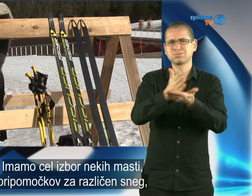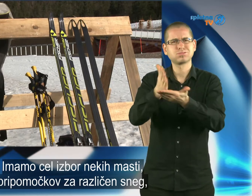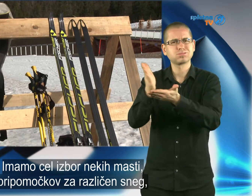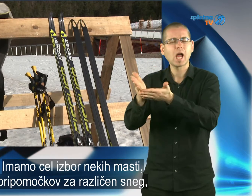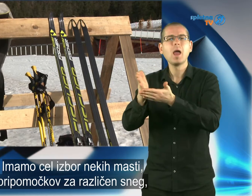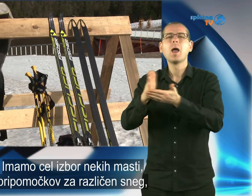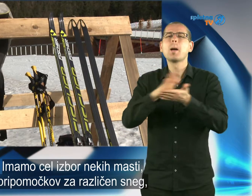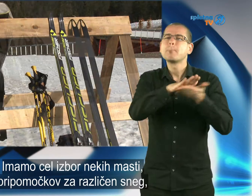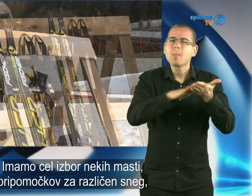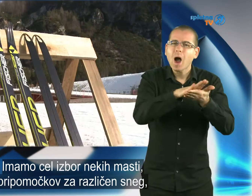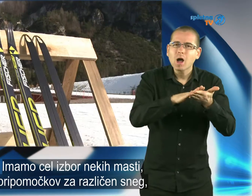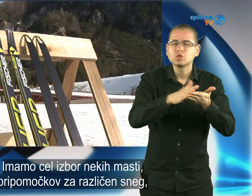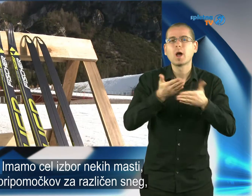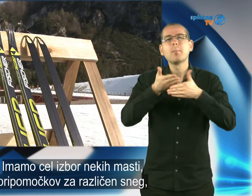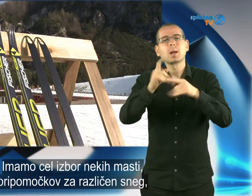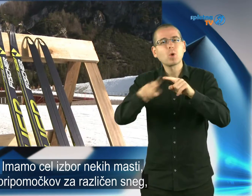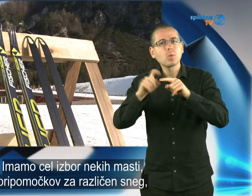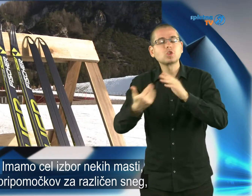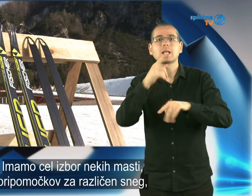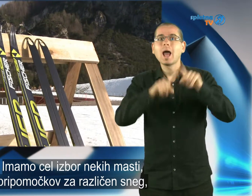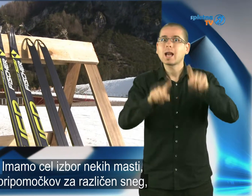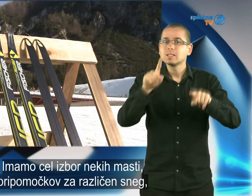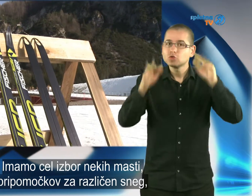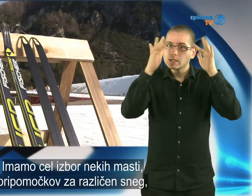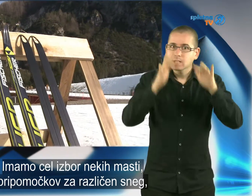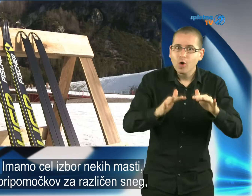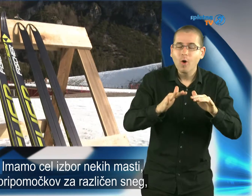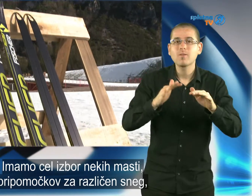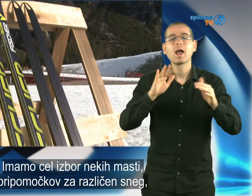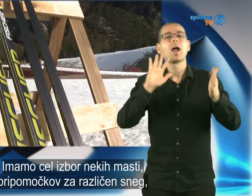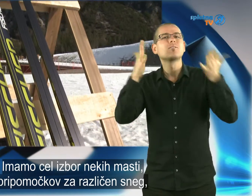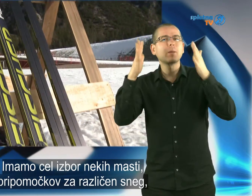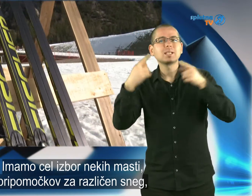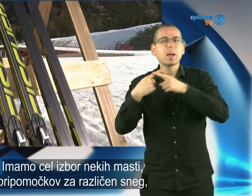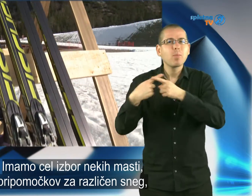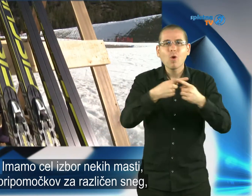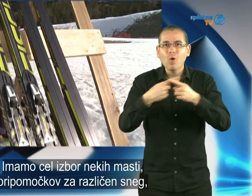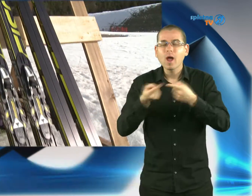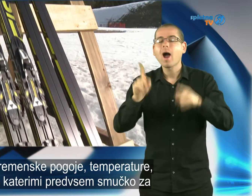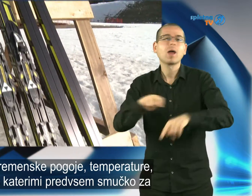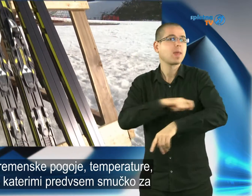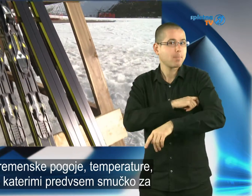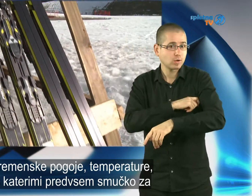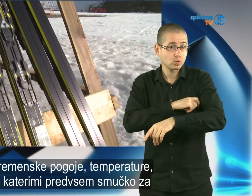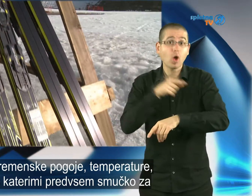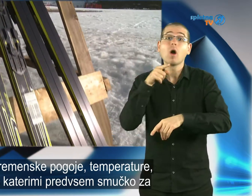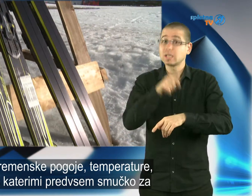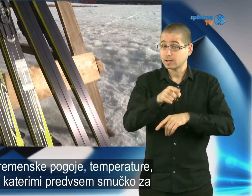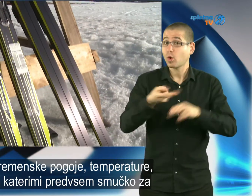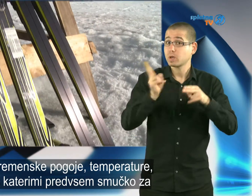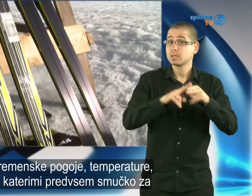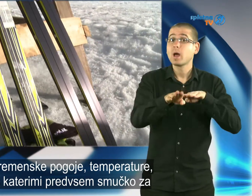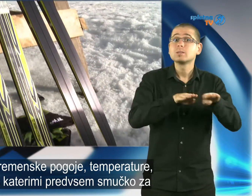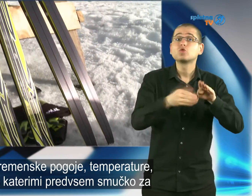Imamo cel asortima tudi nekih maž, pripomočkov za različne snegove, vremenske pogoje,